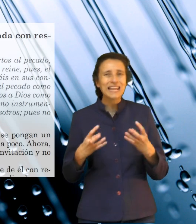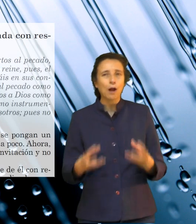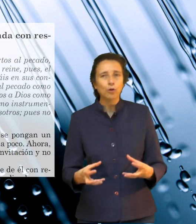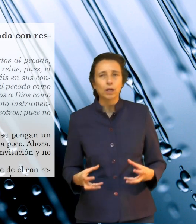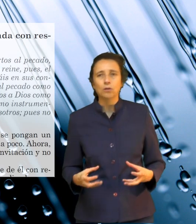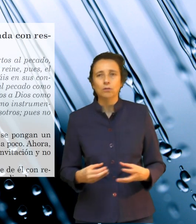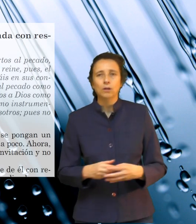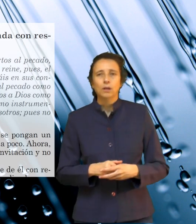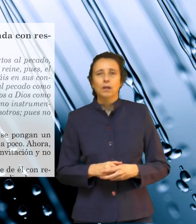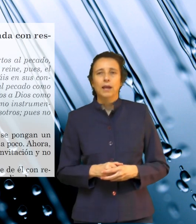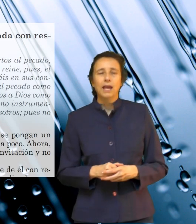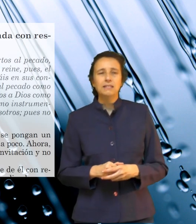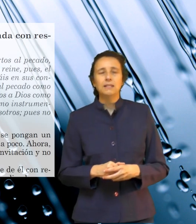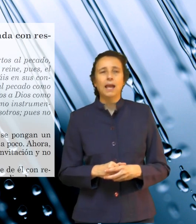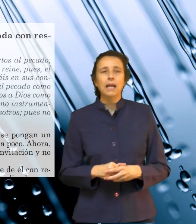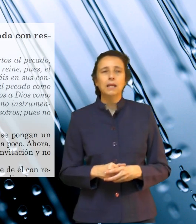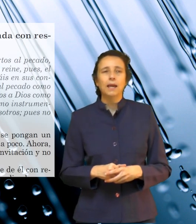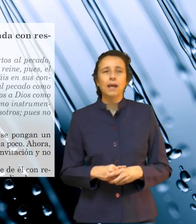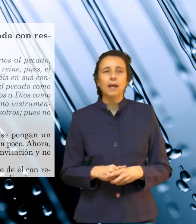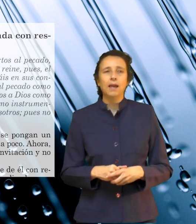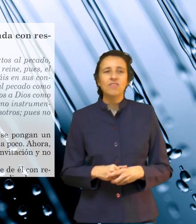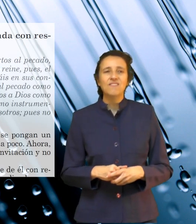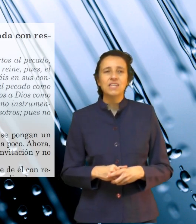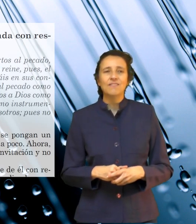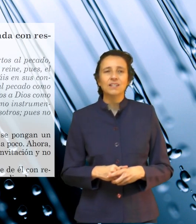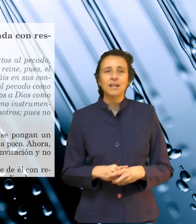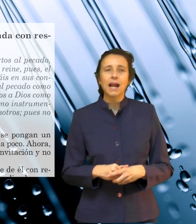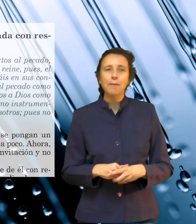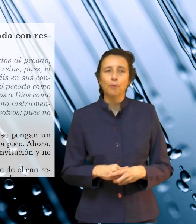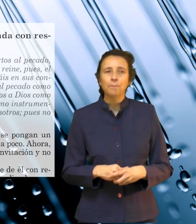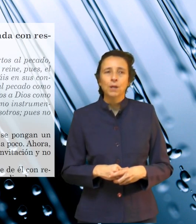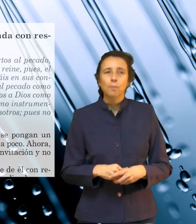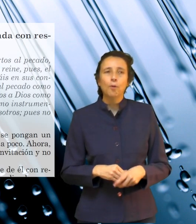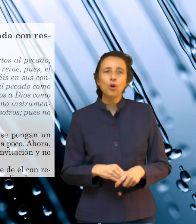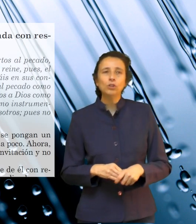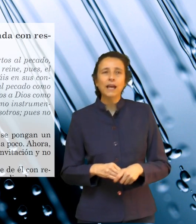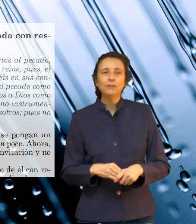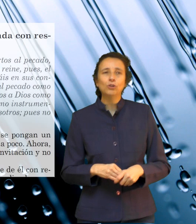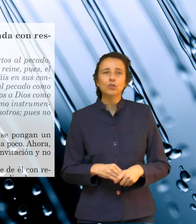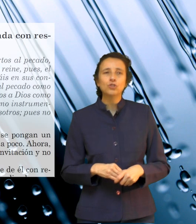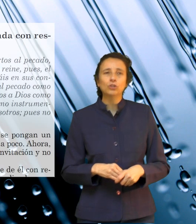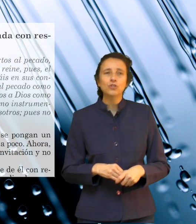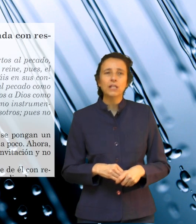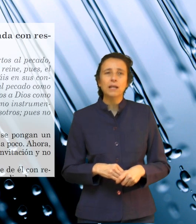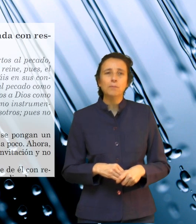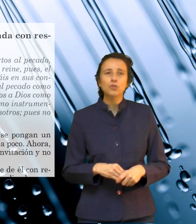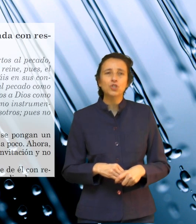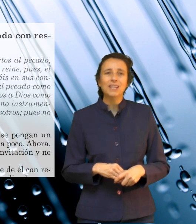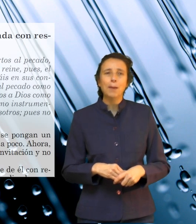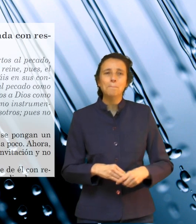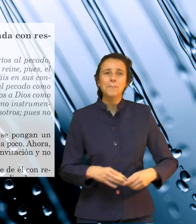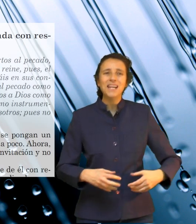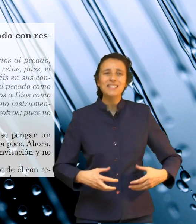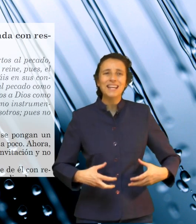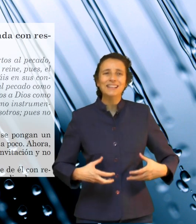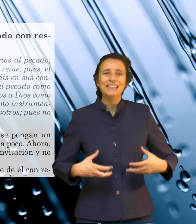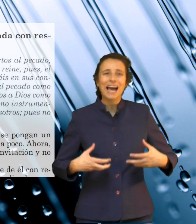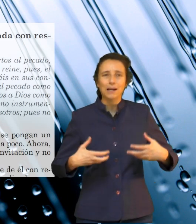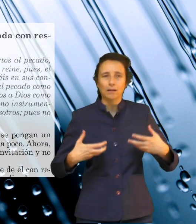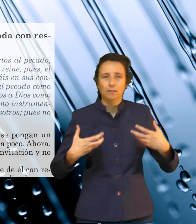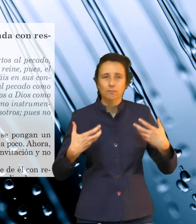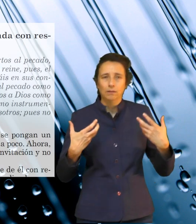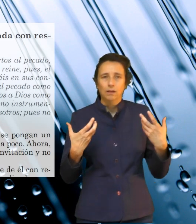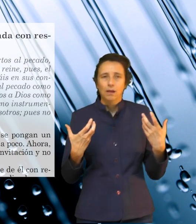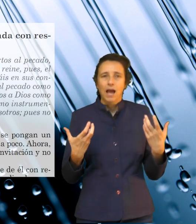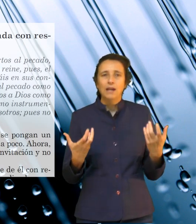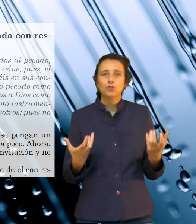casi agónico es el que debe llevarse a cabo. Por lo tanto, nosotros tenemos que